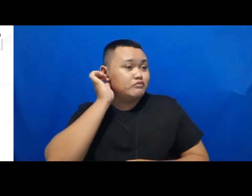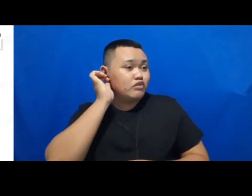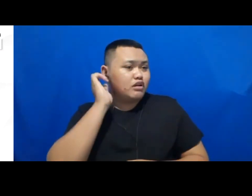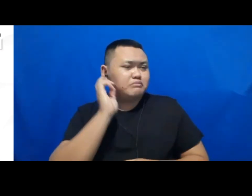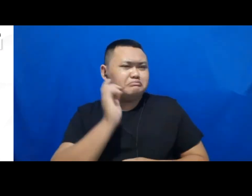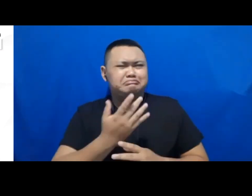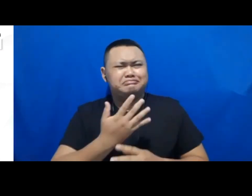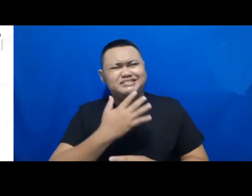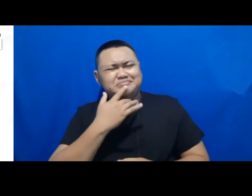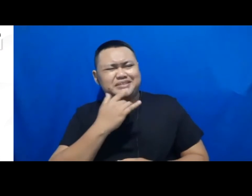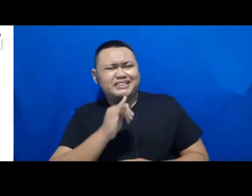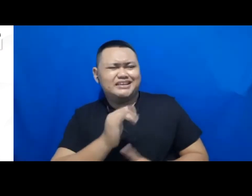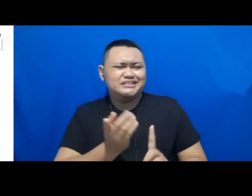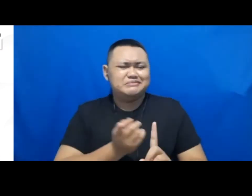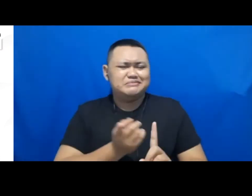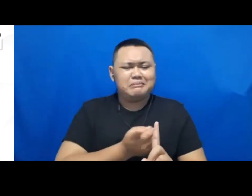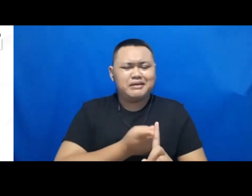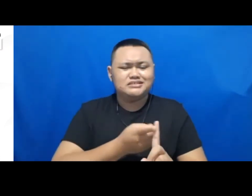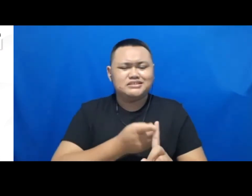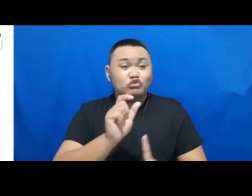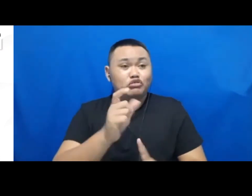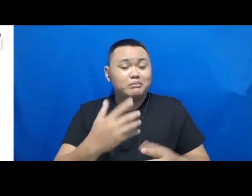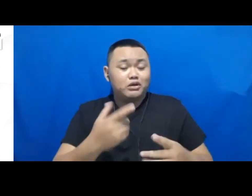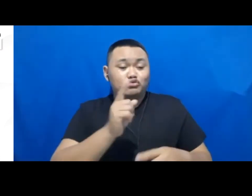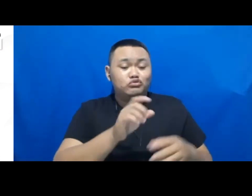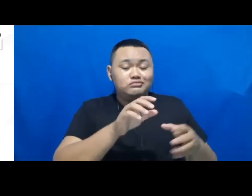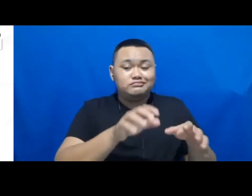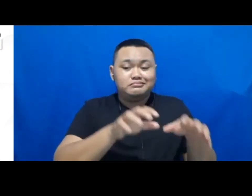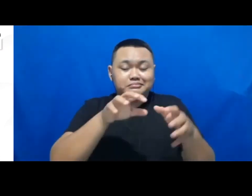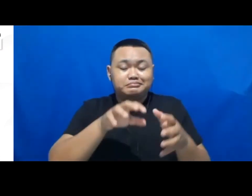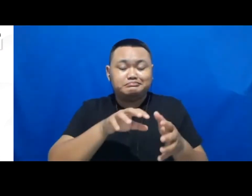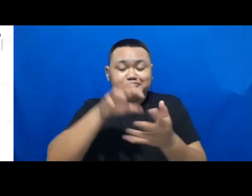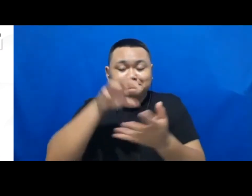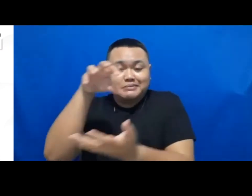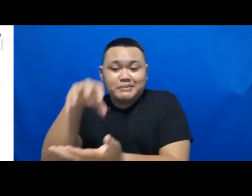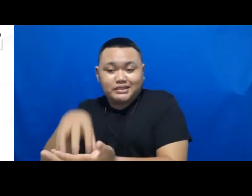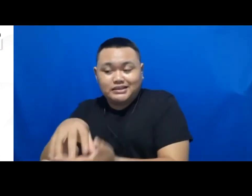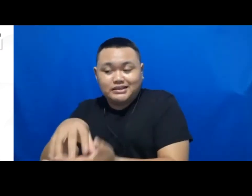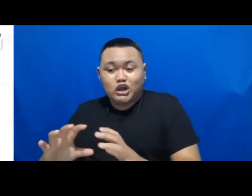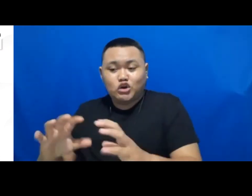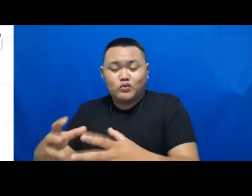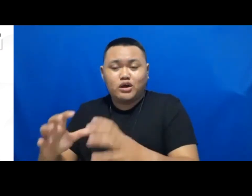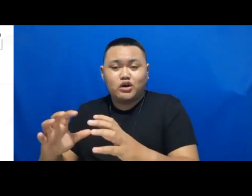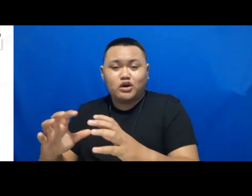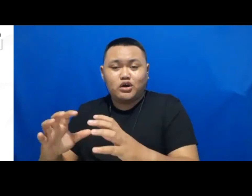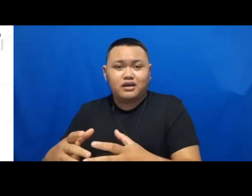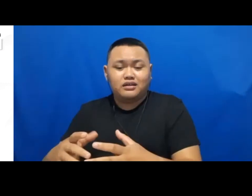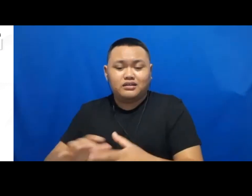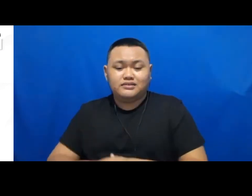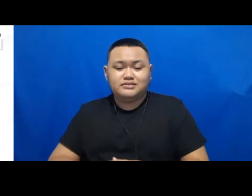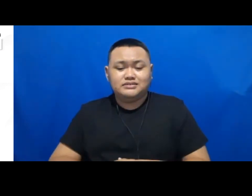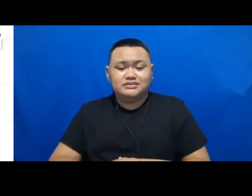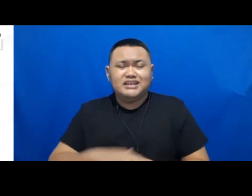sebesar-besarnya kepada Save the Children karena pembiasaan yang sangat penting di sekolah kami diantaranya pembiasaan yang dari Save